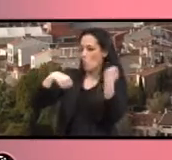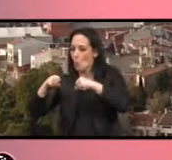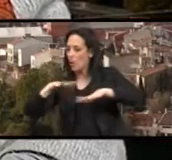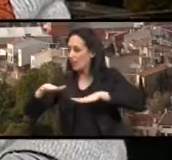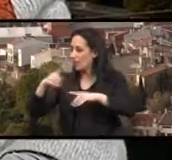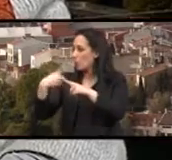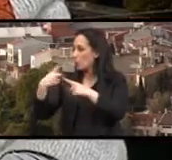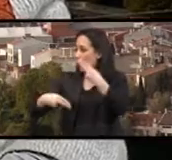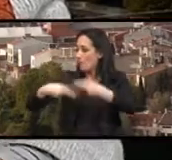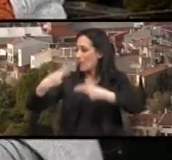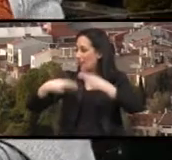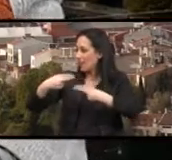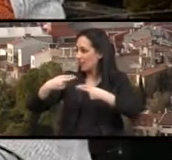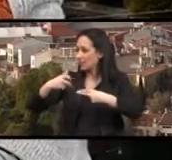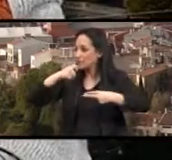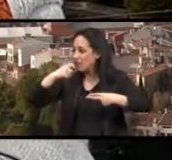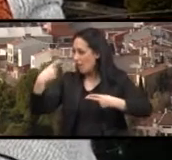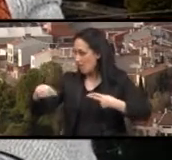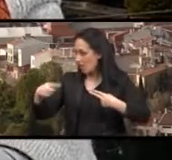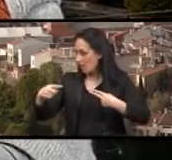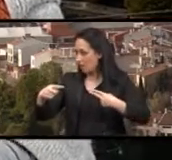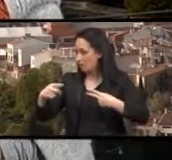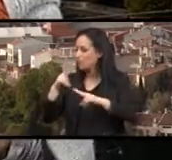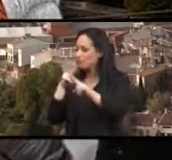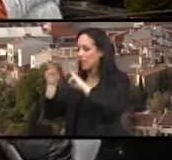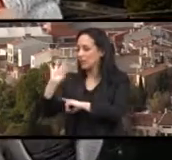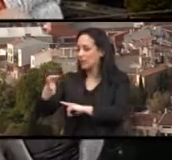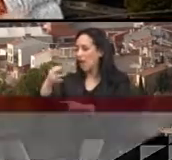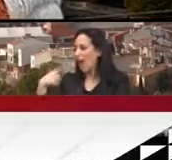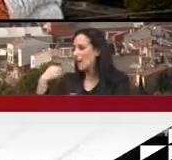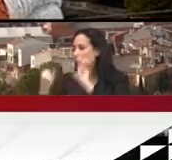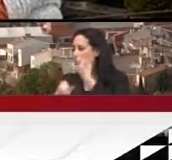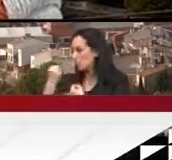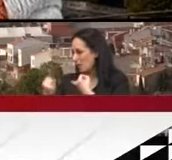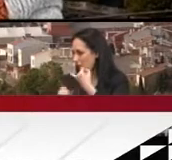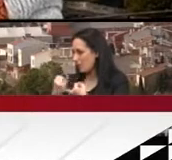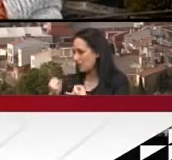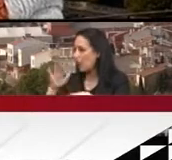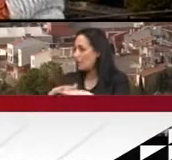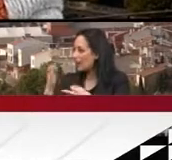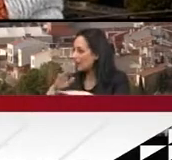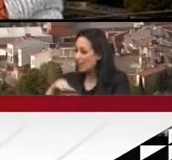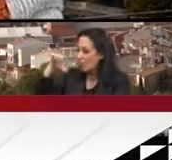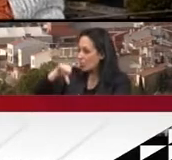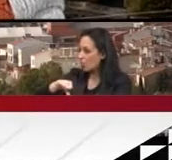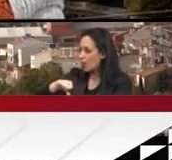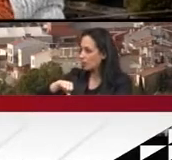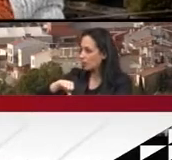arquitectòniques. Exacte. Trobo problemes amb el desplaçar-te per la